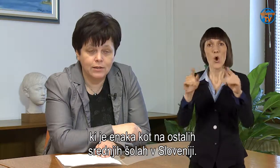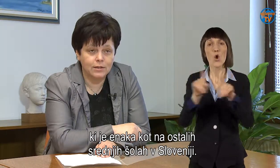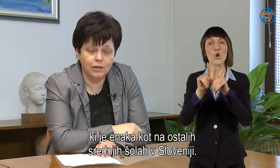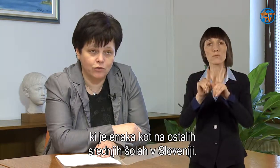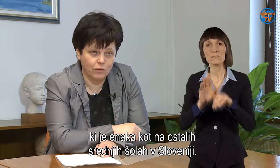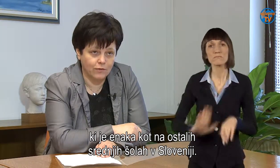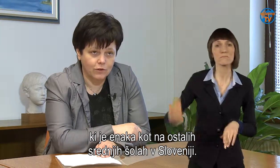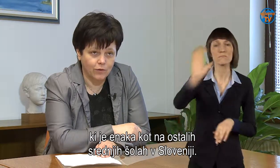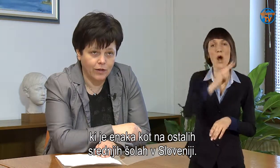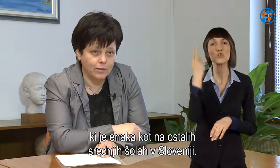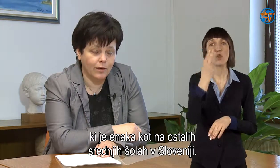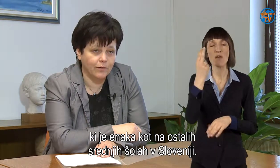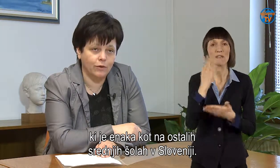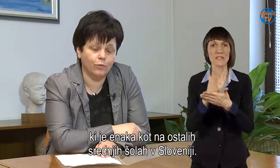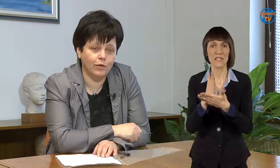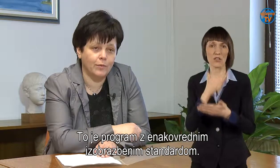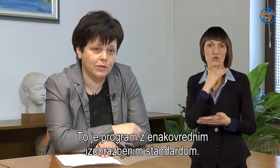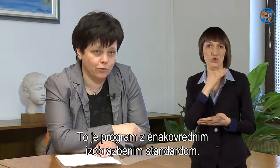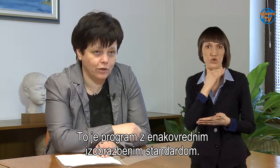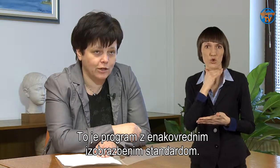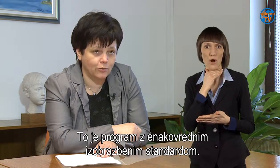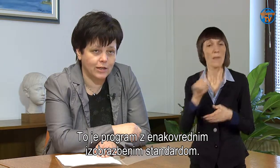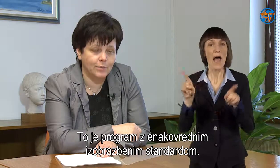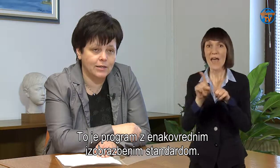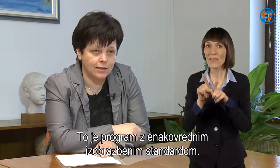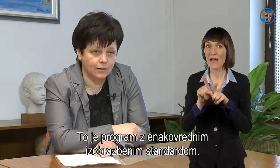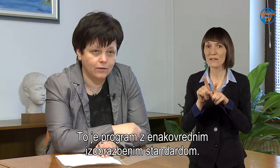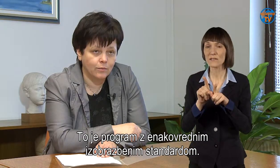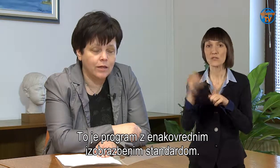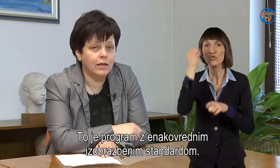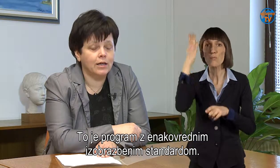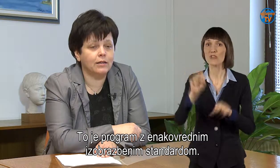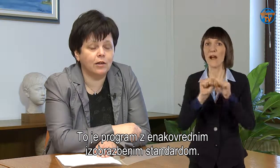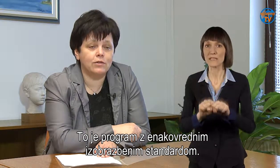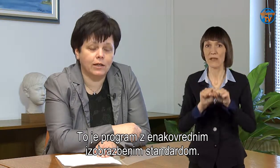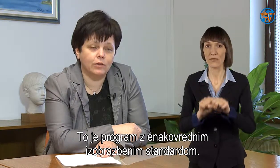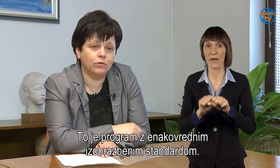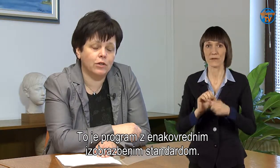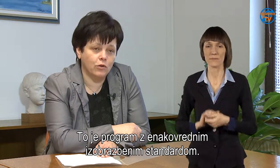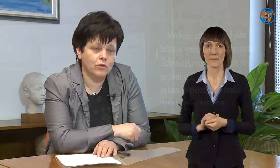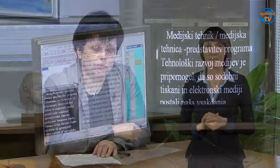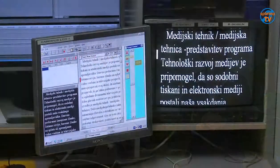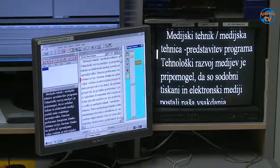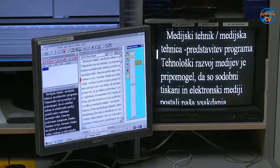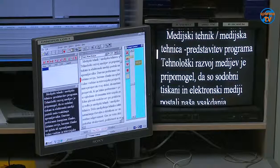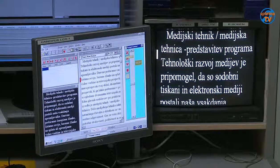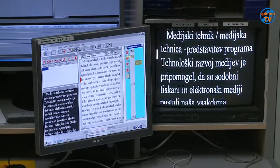vseh srednjih šolah v Sloveniji. Se pravi, je to program z enakovrednim izobrazbenim standardom.